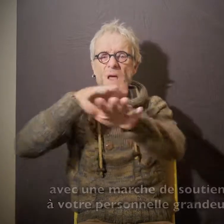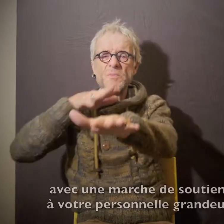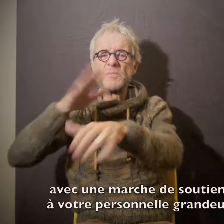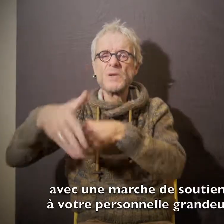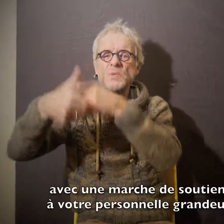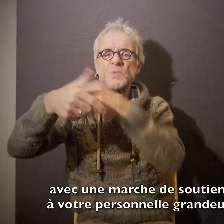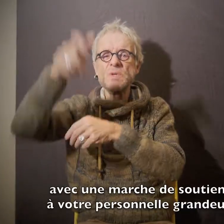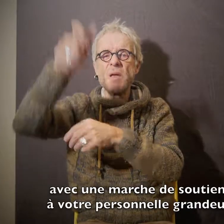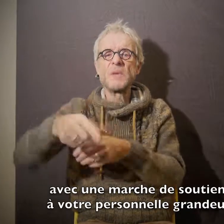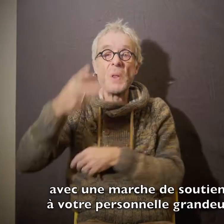personnelle grandeur.